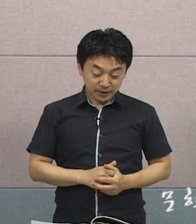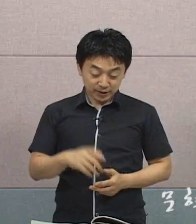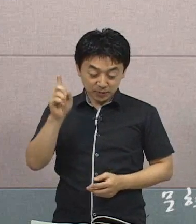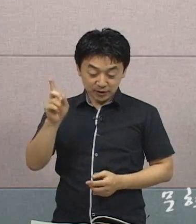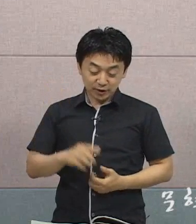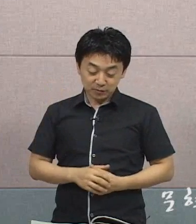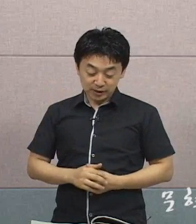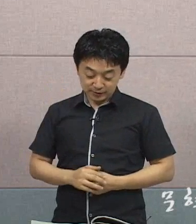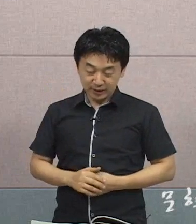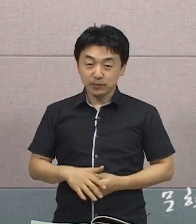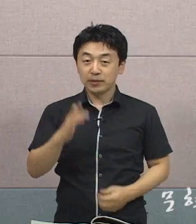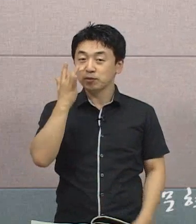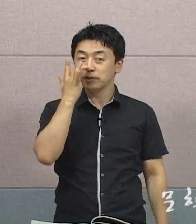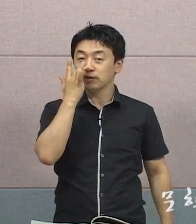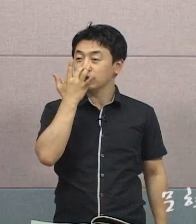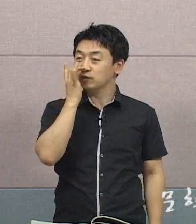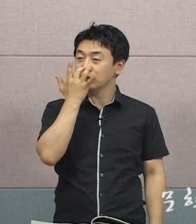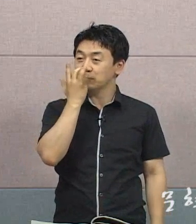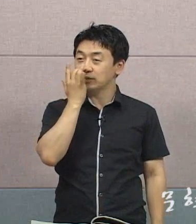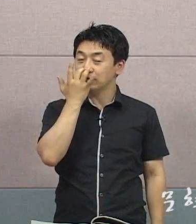28페이지 첫 번째 단어입니다. 네, 28페이지 첫 번째 단어 이렇게 사용합니다.